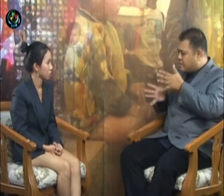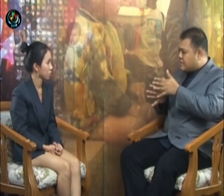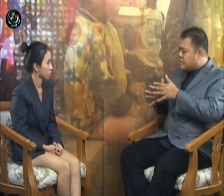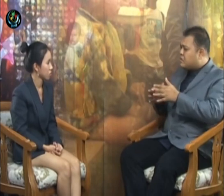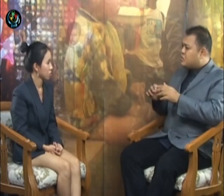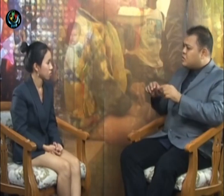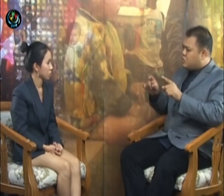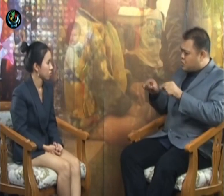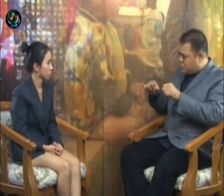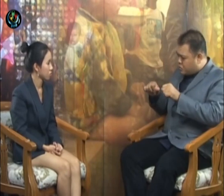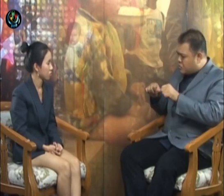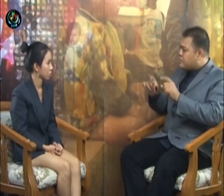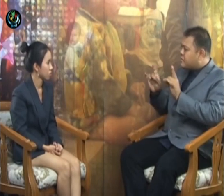ပမာအနေနဲ့ရန်ကုန်နဲ့မန္တလေးတူလား